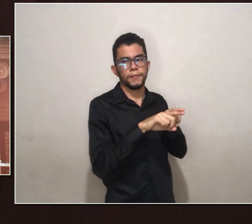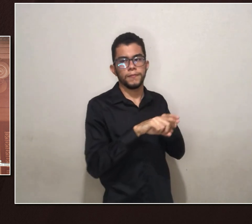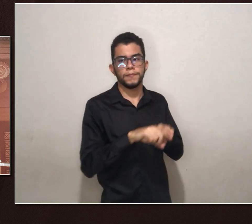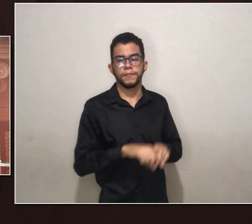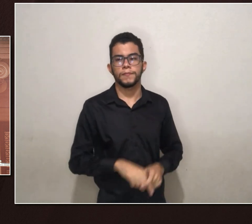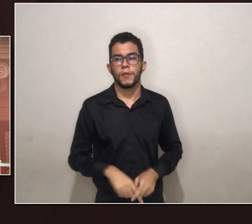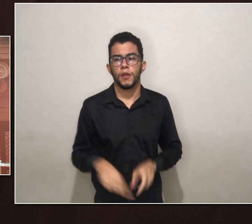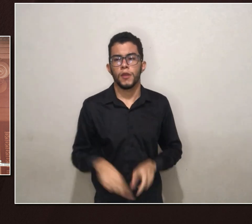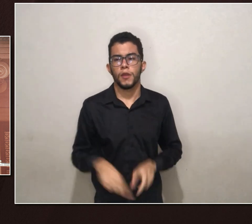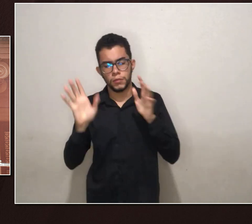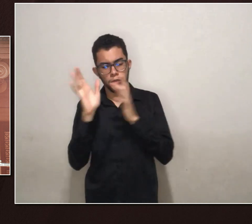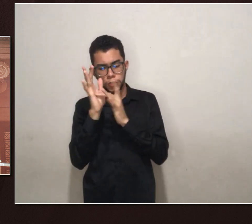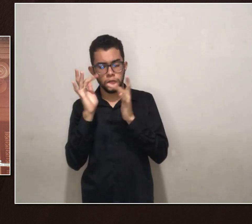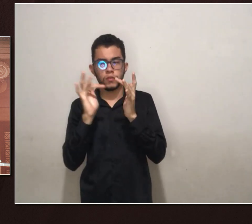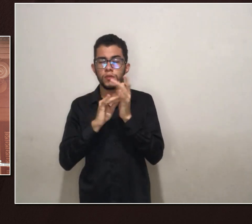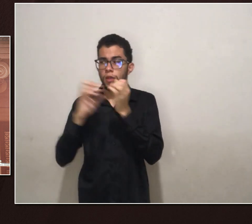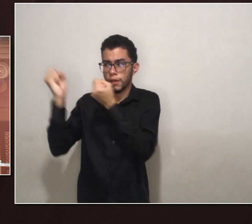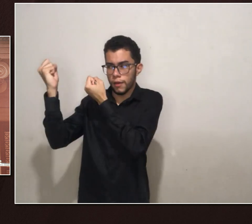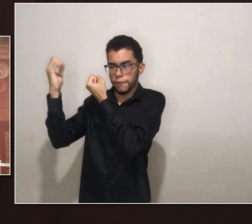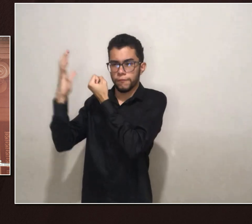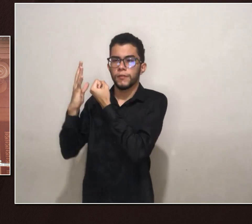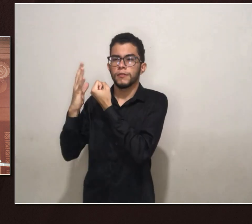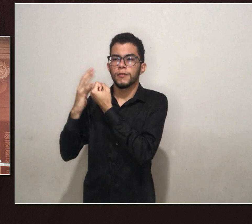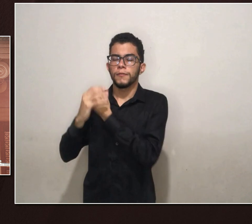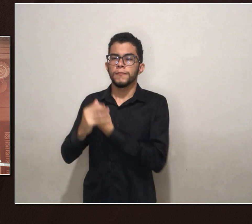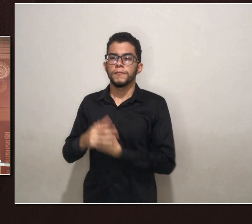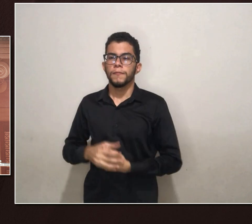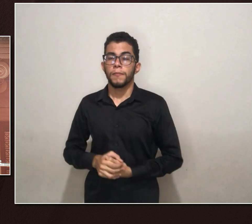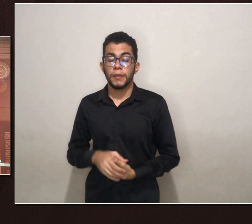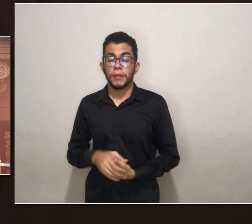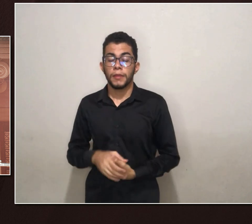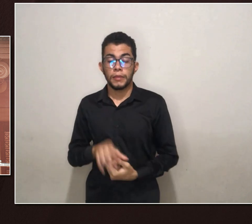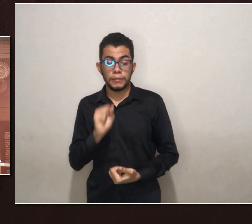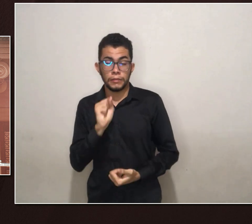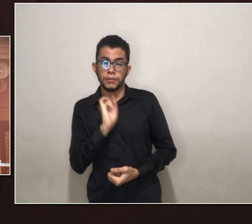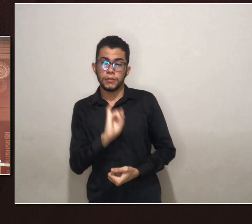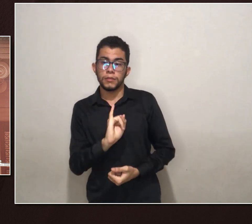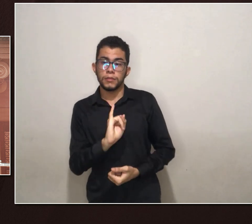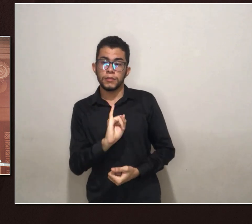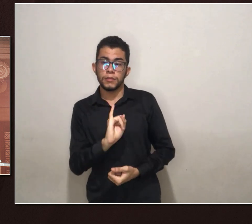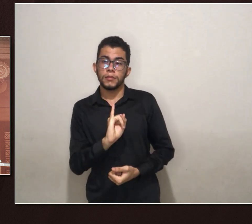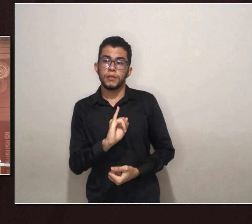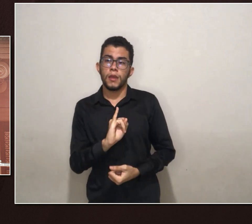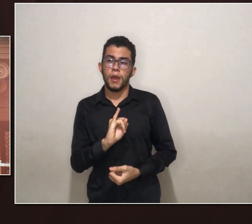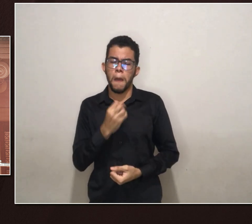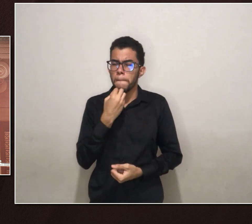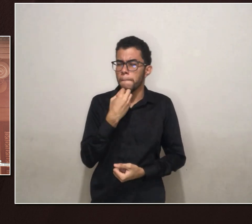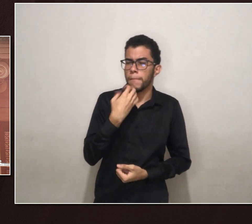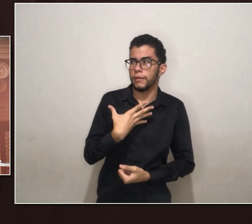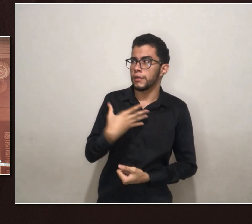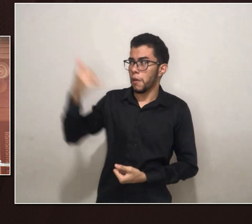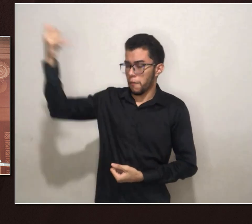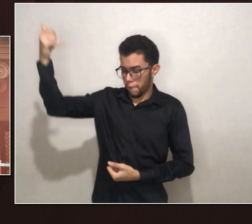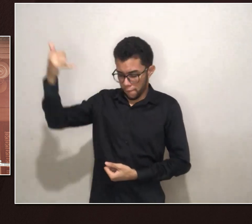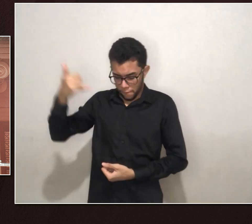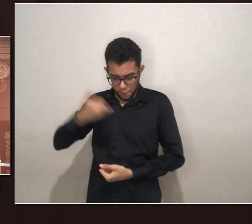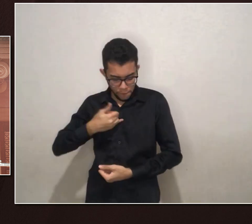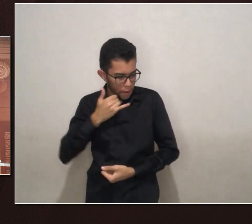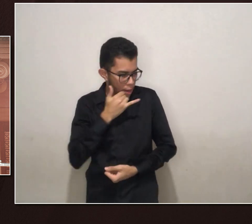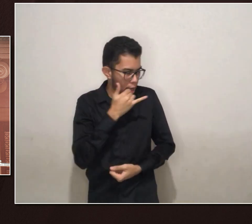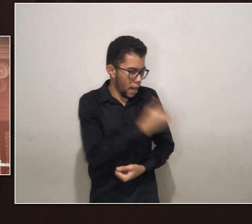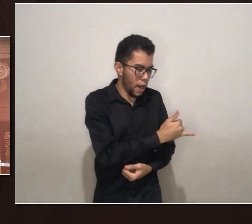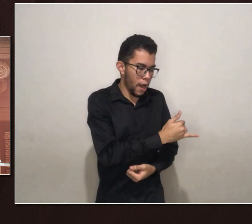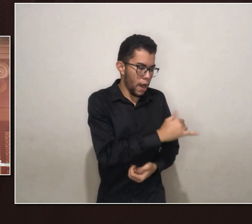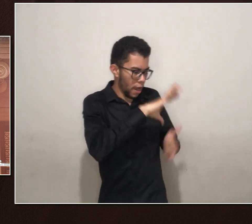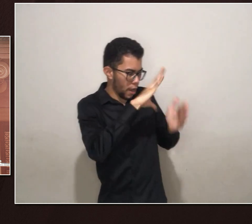se esses condutores estiverem funcionando bem, a igreja vai estar brilhando como um candelabro de ouro. Lembre-se que